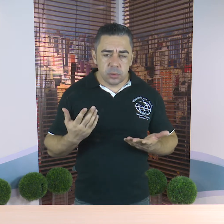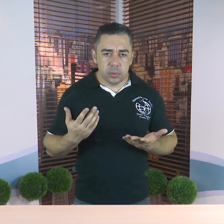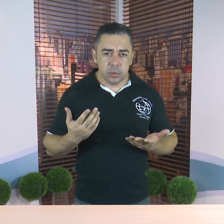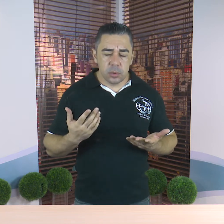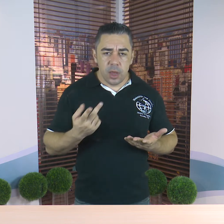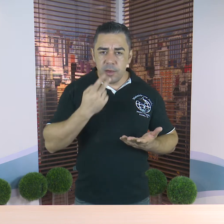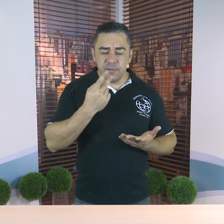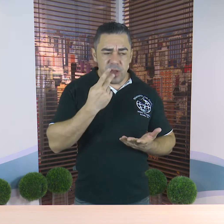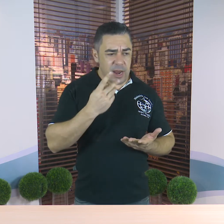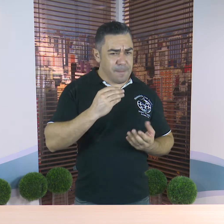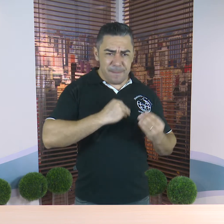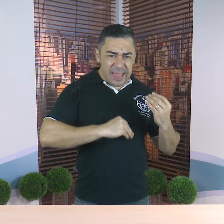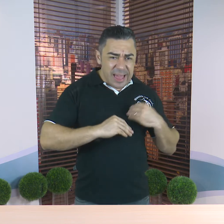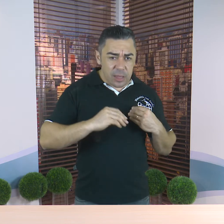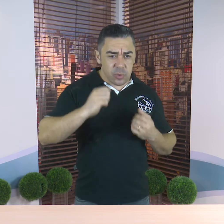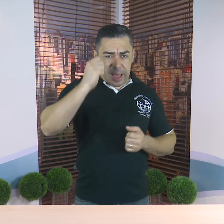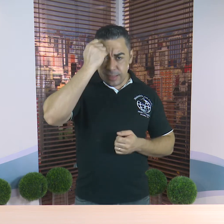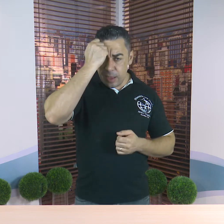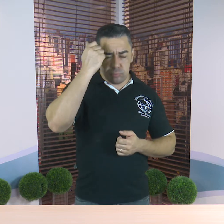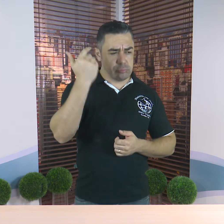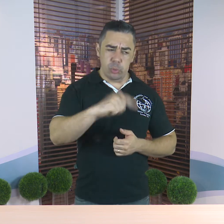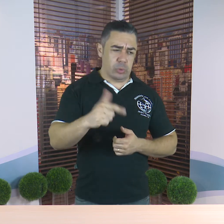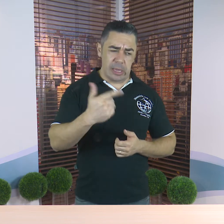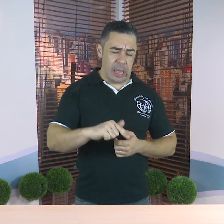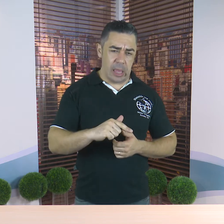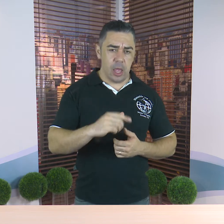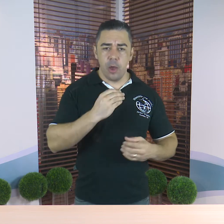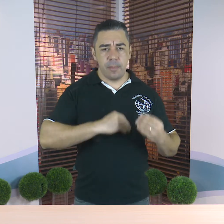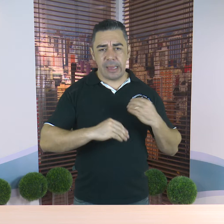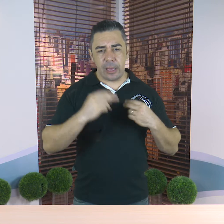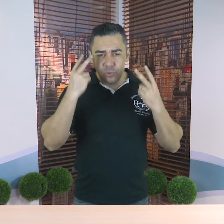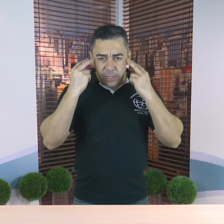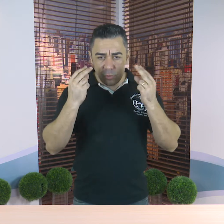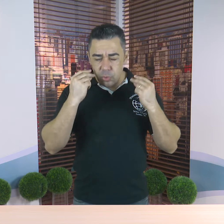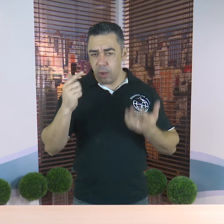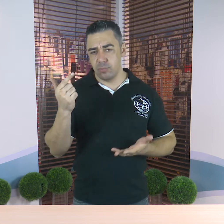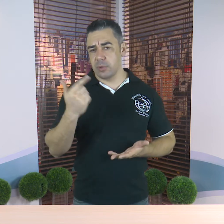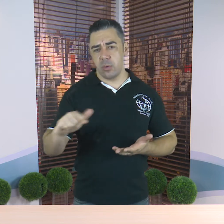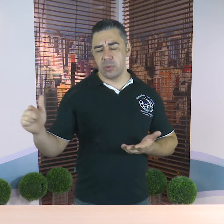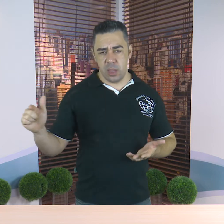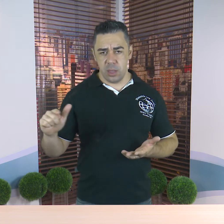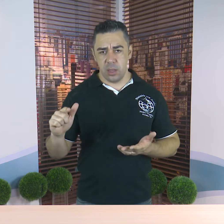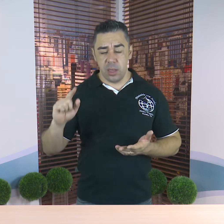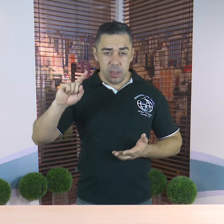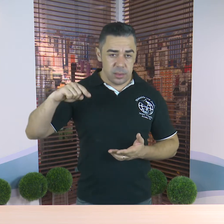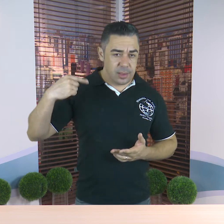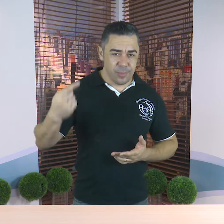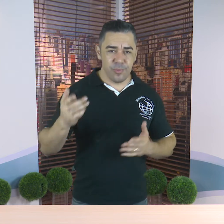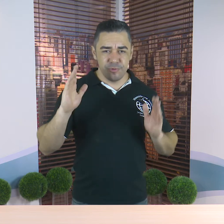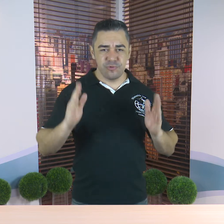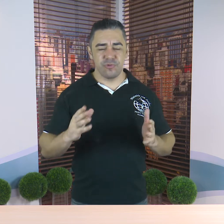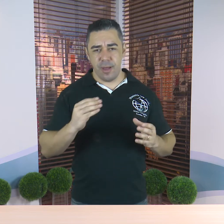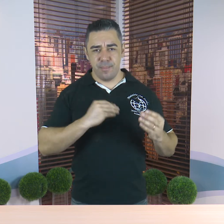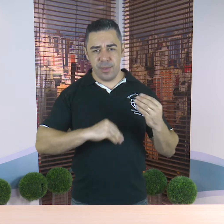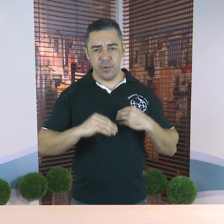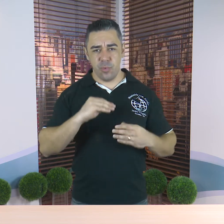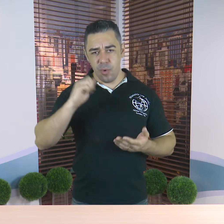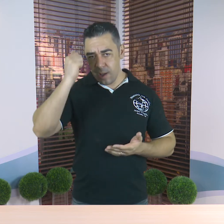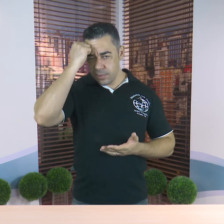pecado original e a pecaminosidade natural, entre aspas, do homem depois da queda de Adão.